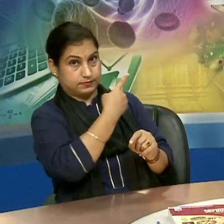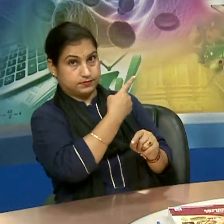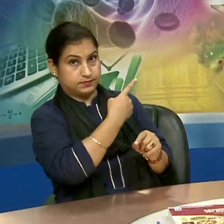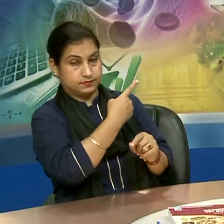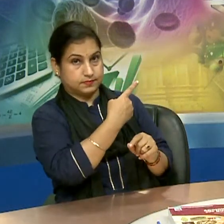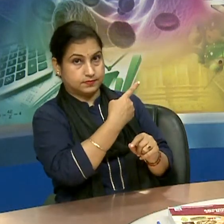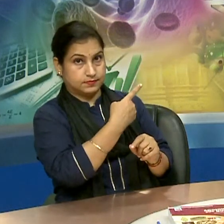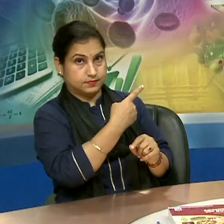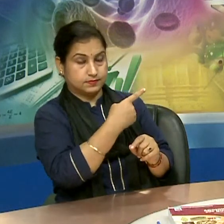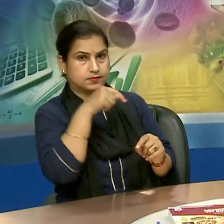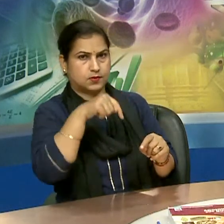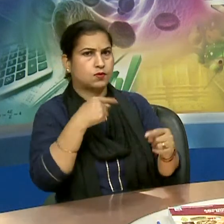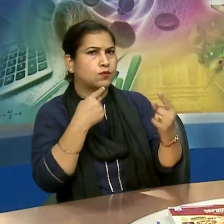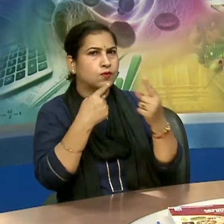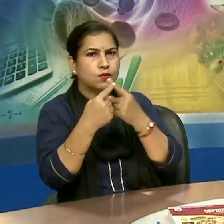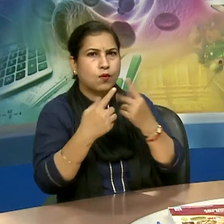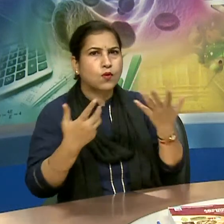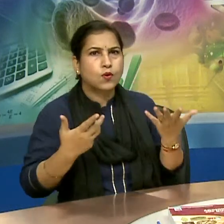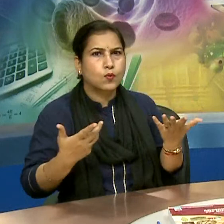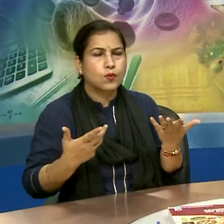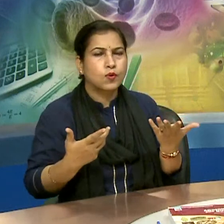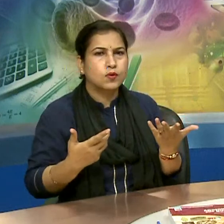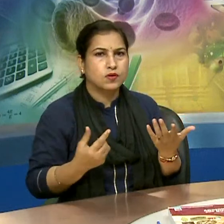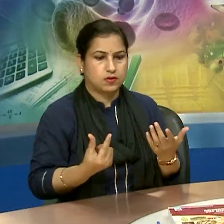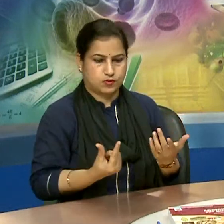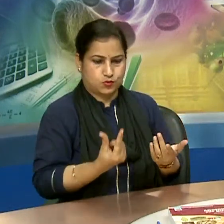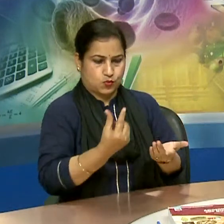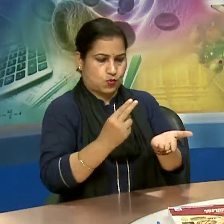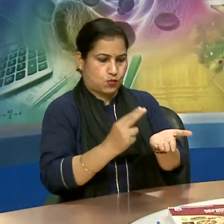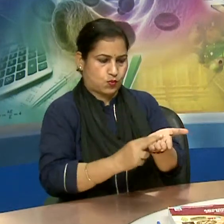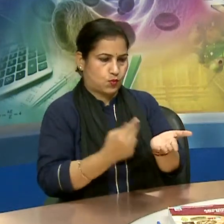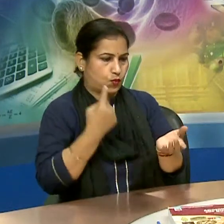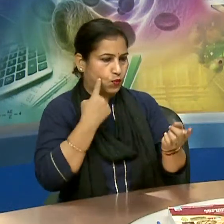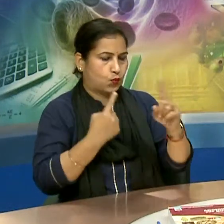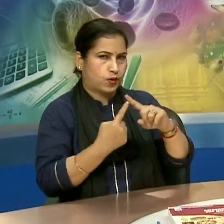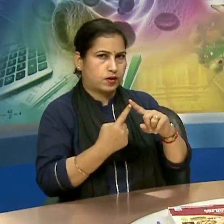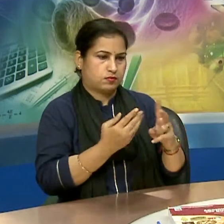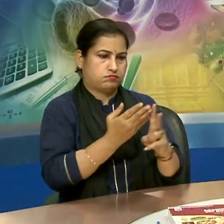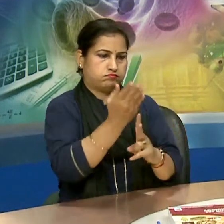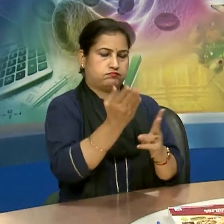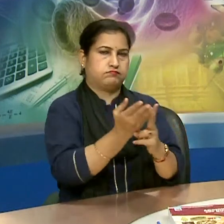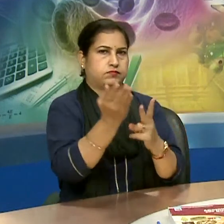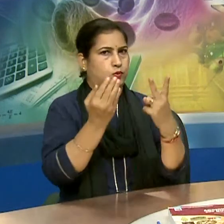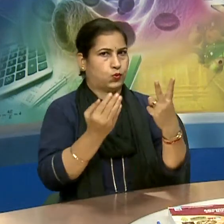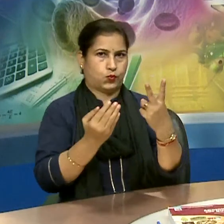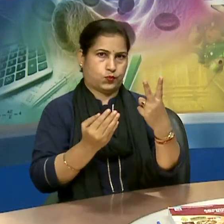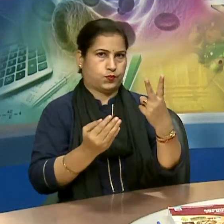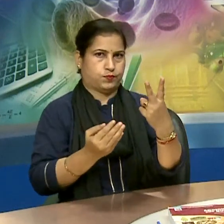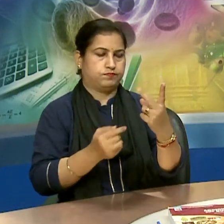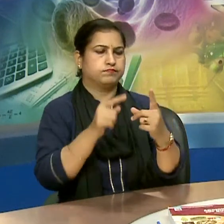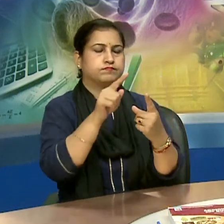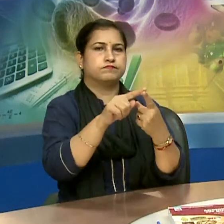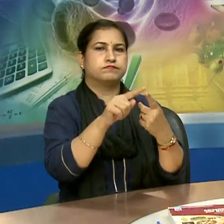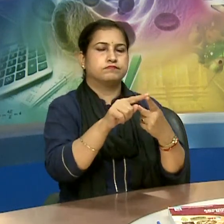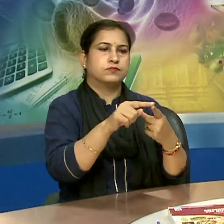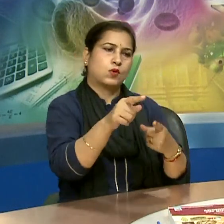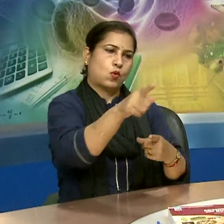There are standard unit of measurement and non-standard units